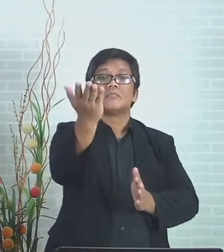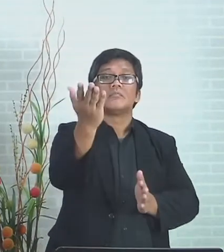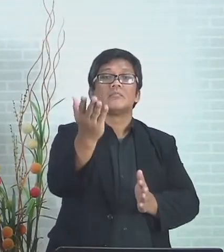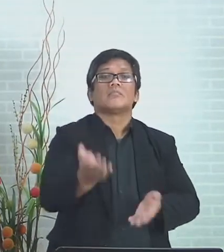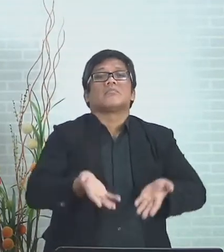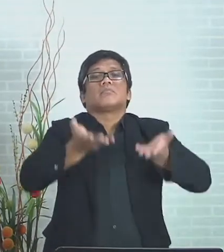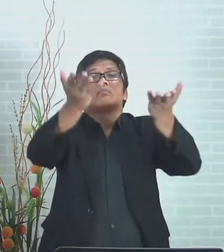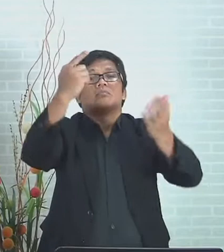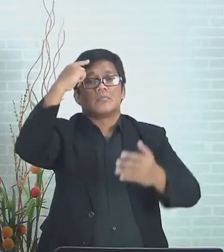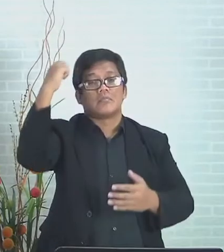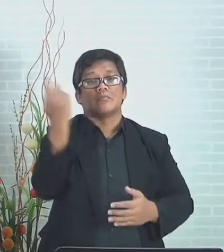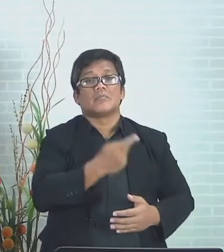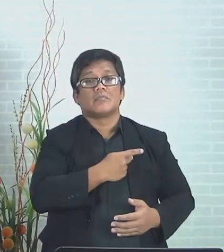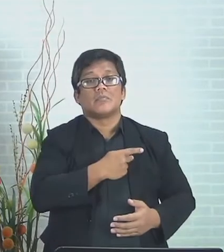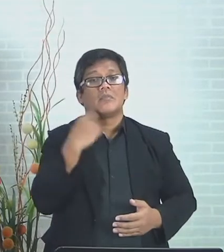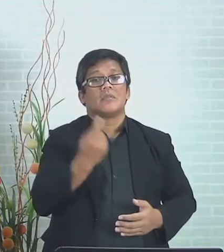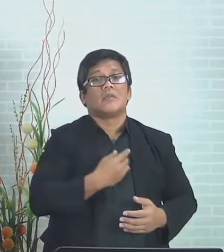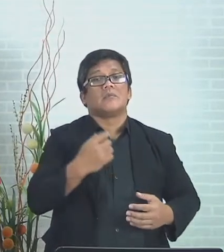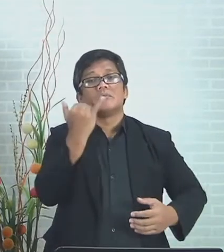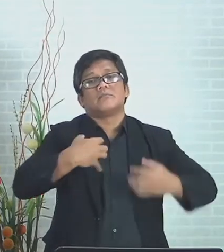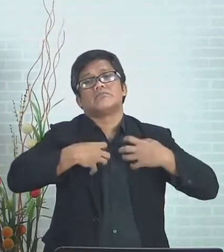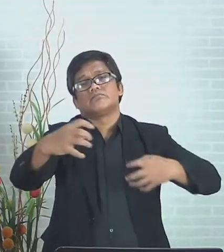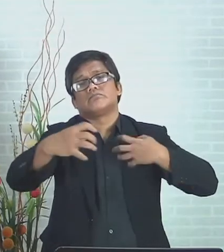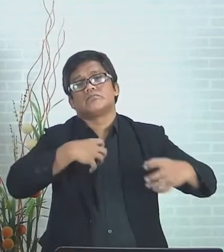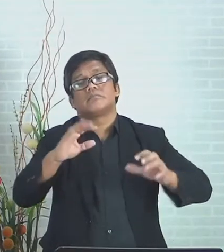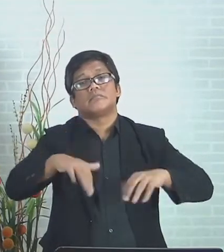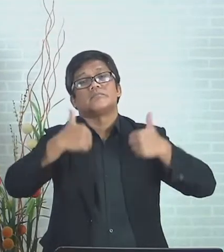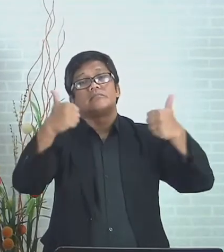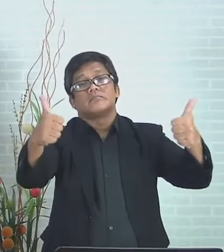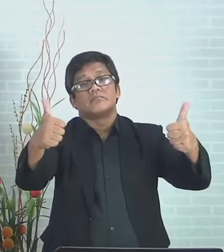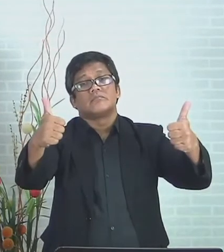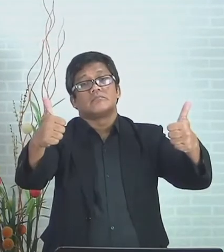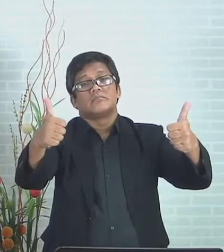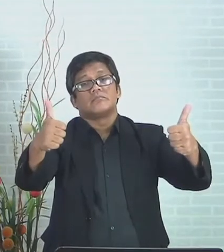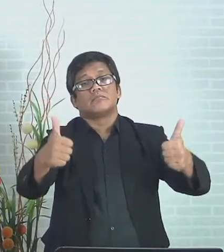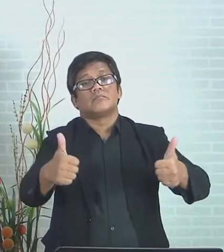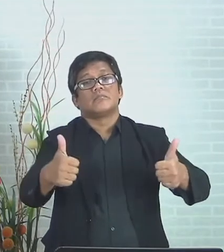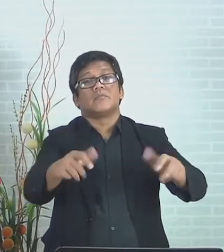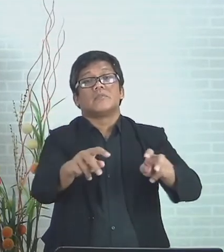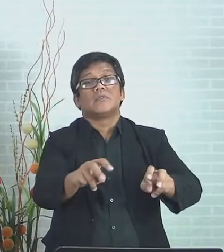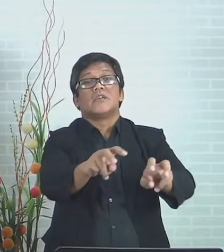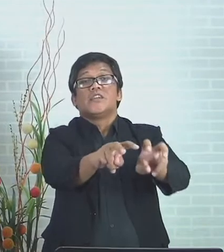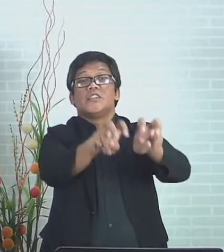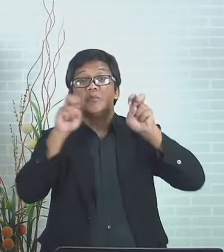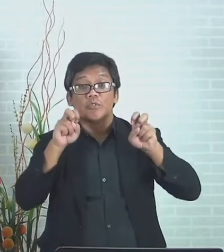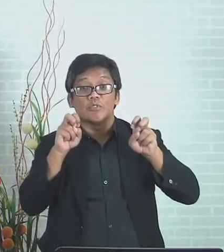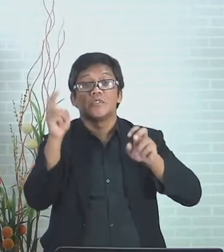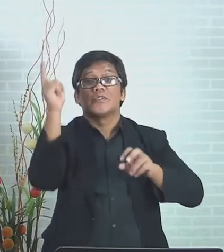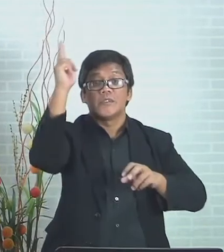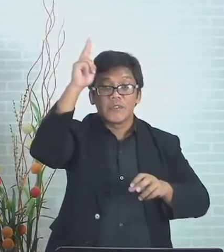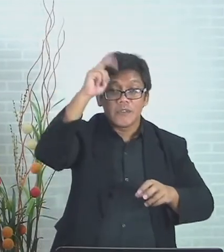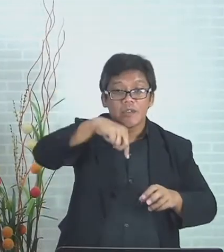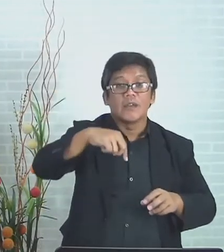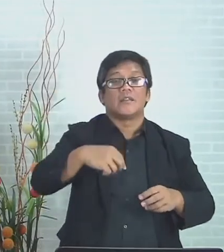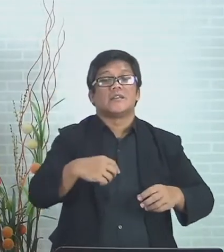berkorban baik kami supaya setiap kami yang berdosa diselamatkan ditebus dari semua dosa dan pelanggaran kami